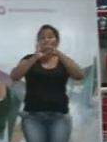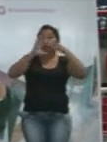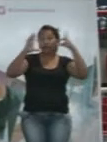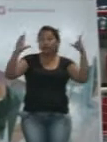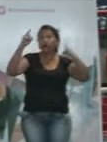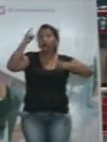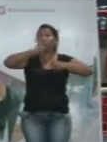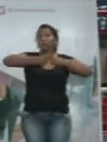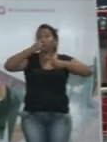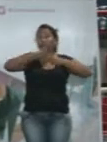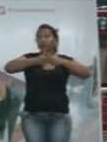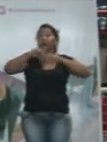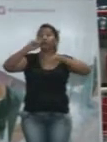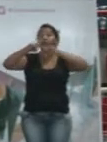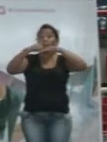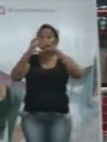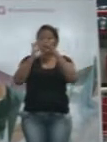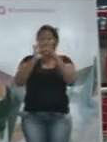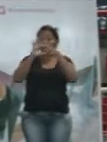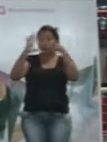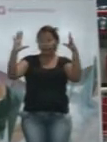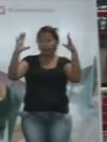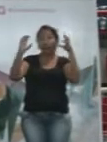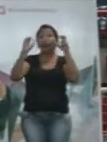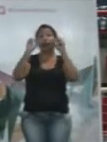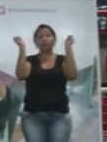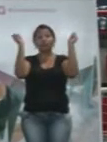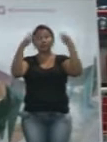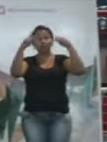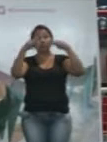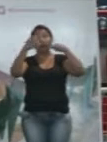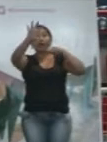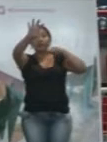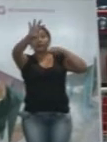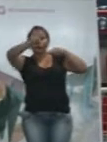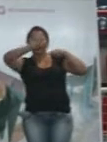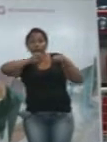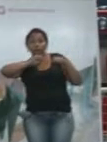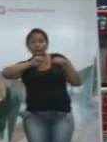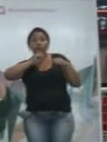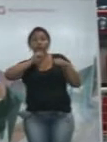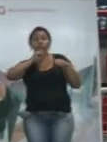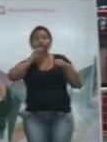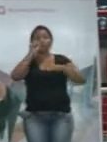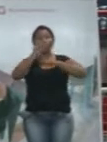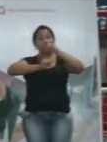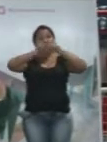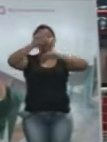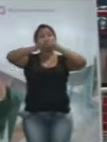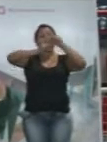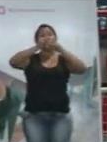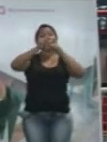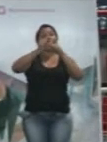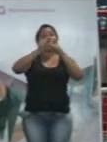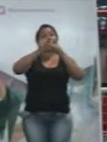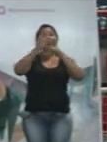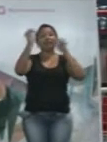Show? Então assim, ó, você vai absorver a energia solar, transformando isso em energia